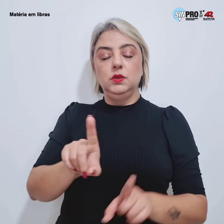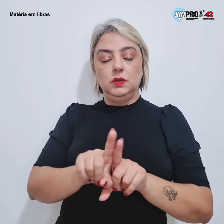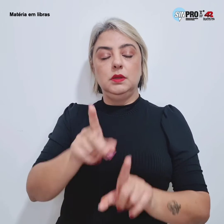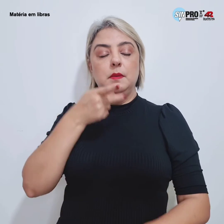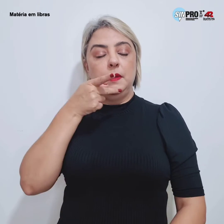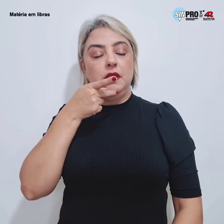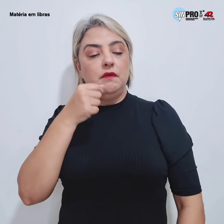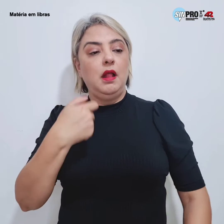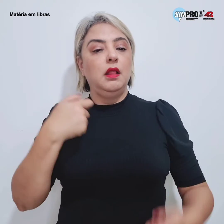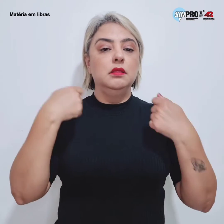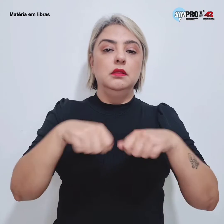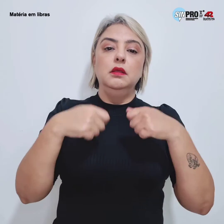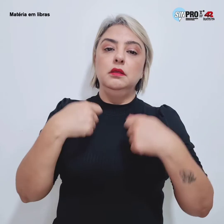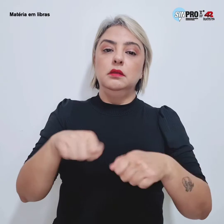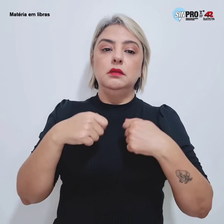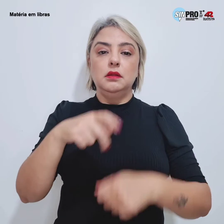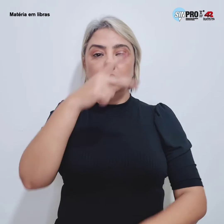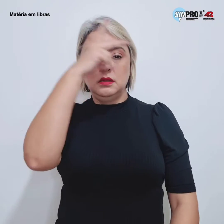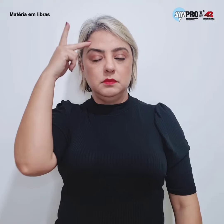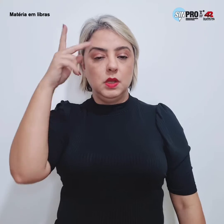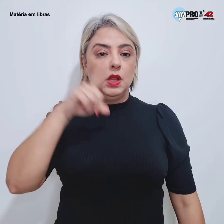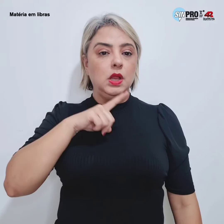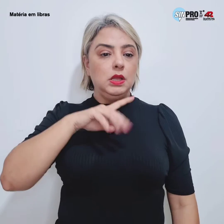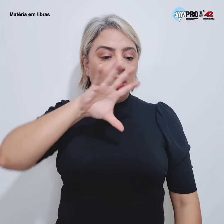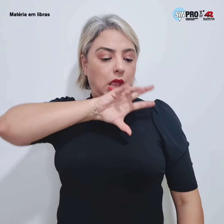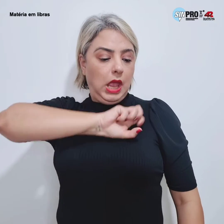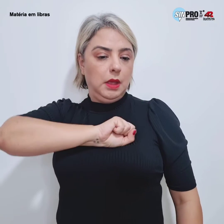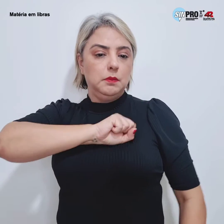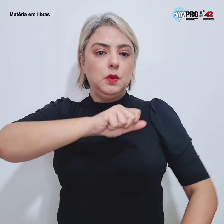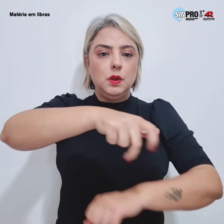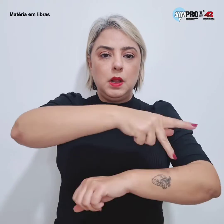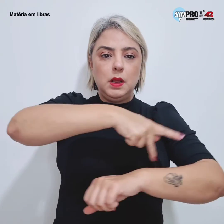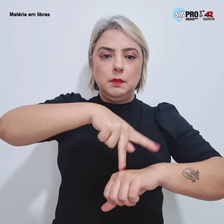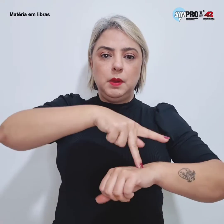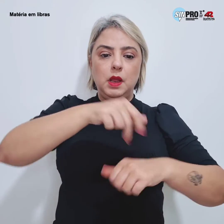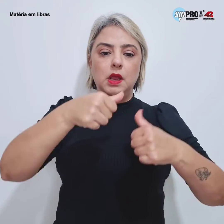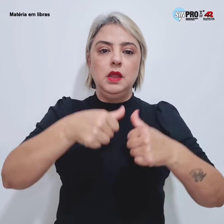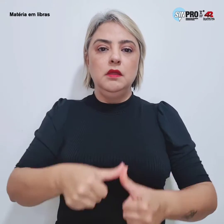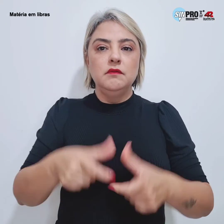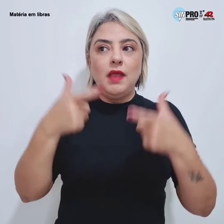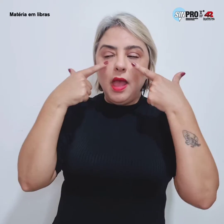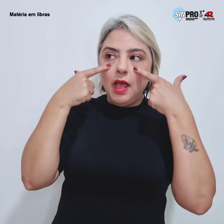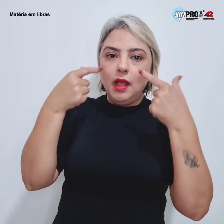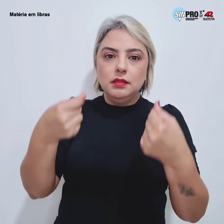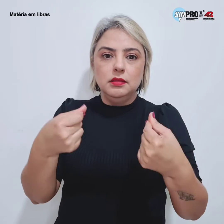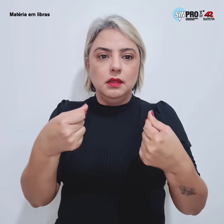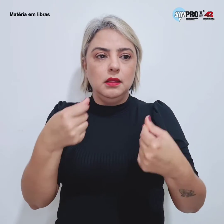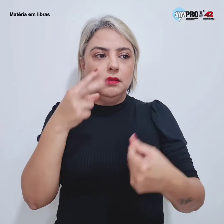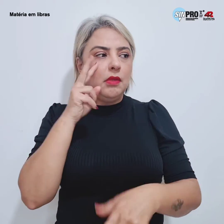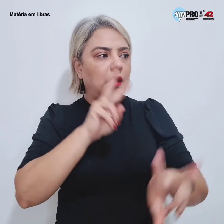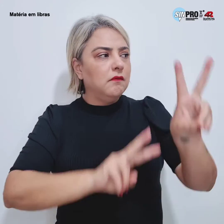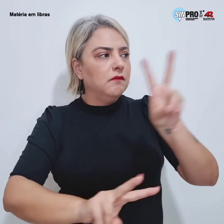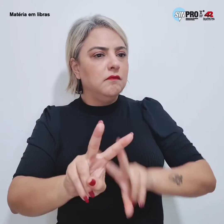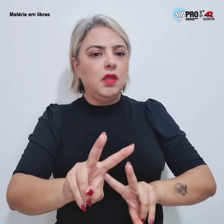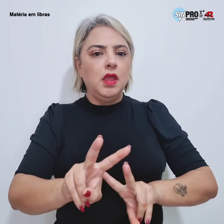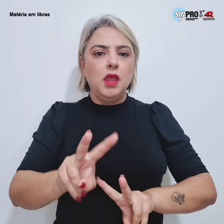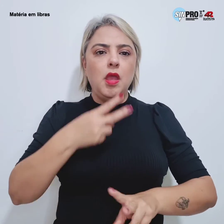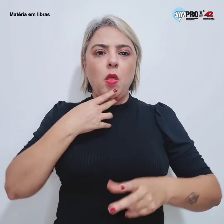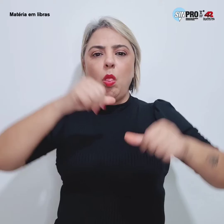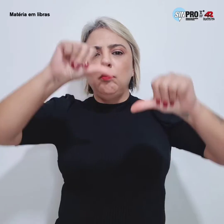Valesca alerta também para a necessidade de as pessoas terem amor à pátria e ficarem atentas para